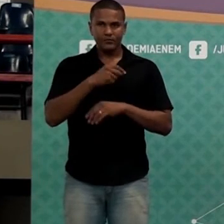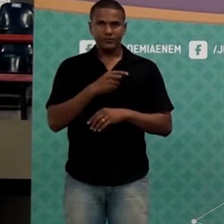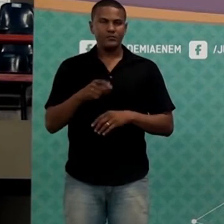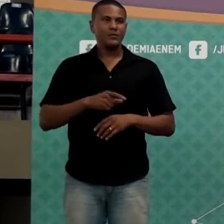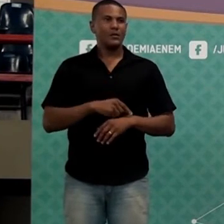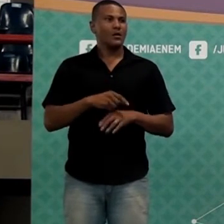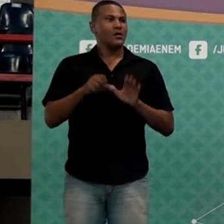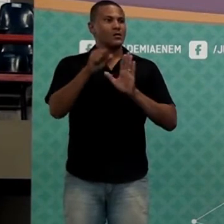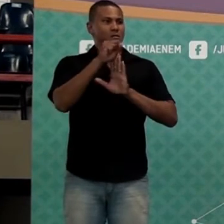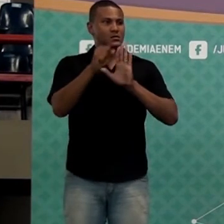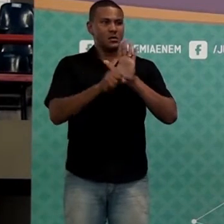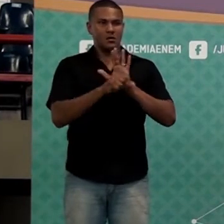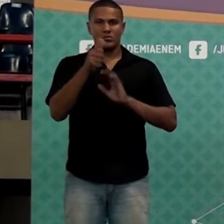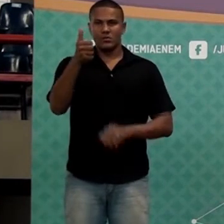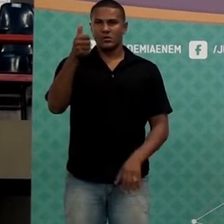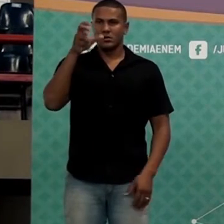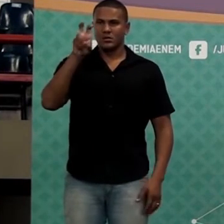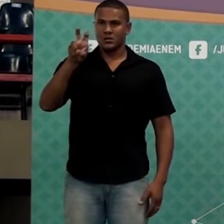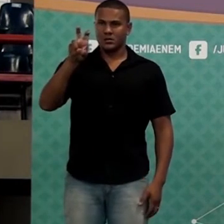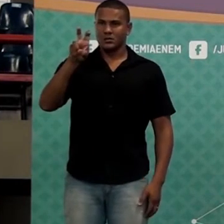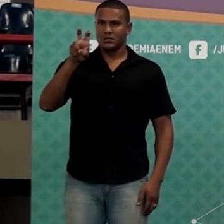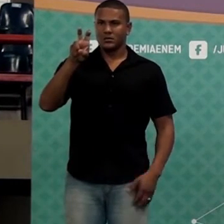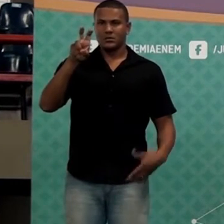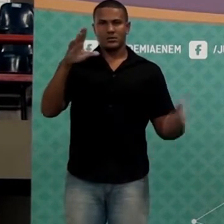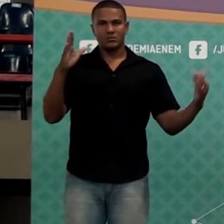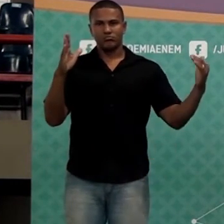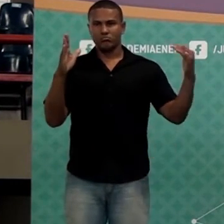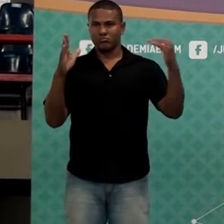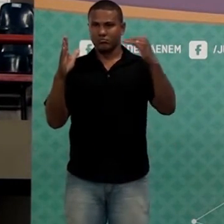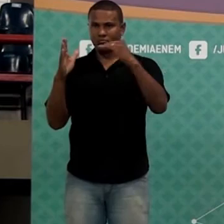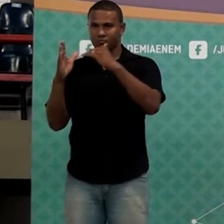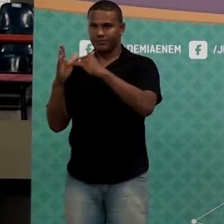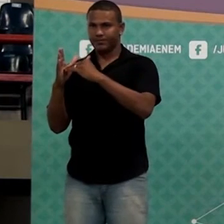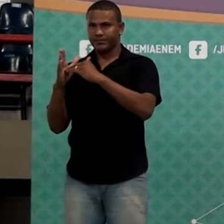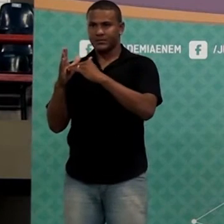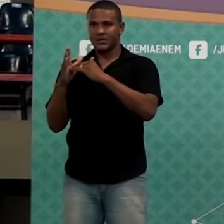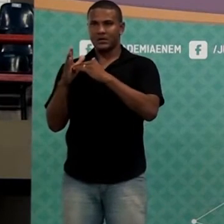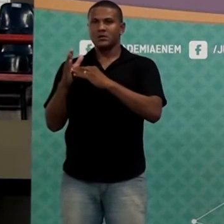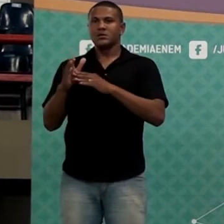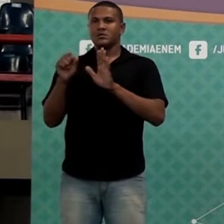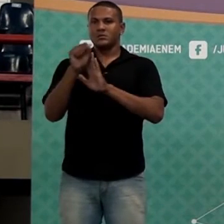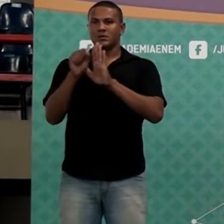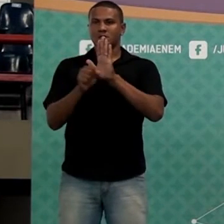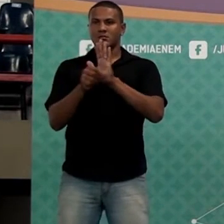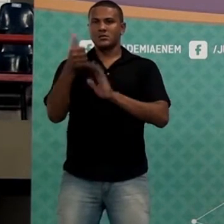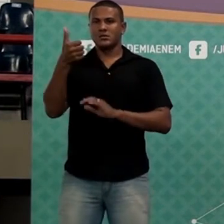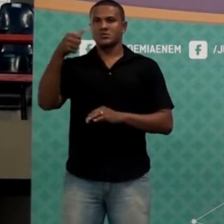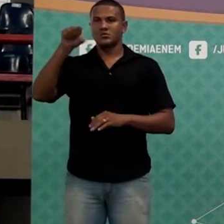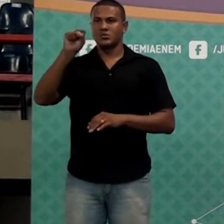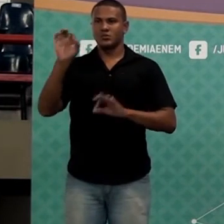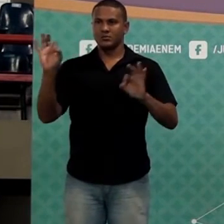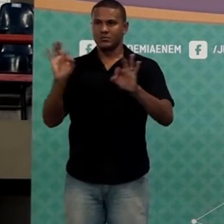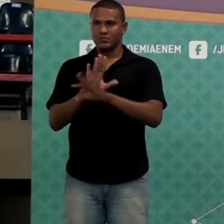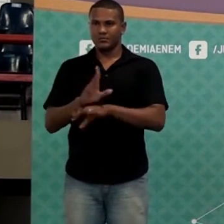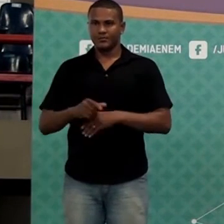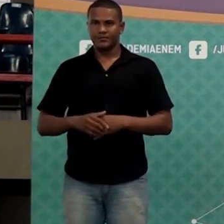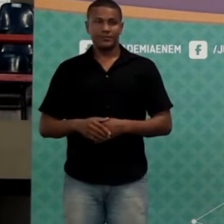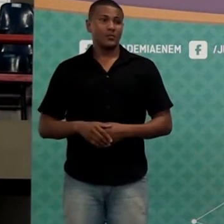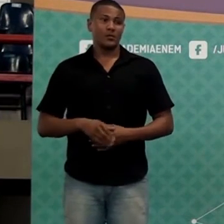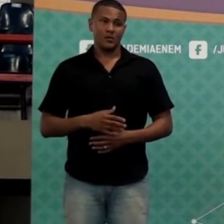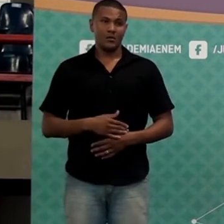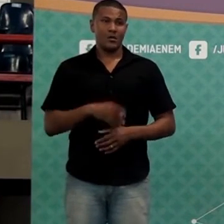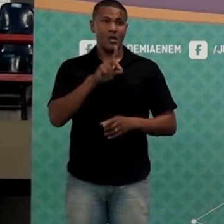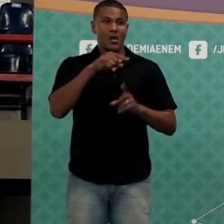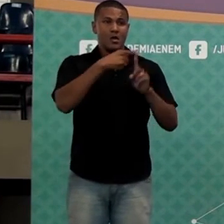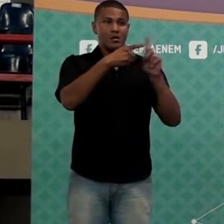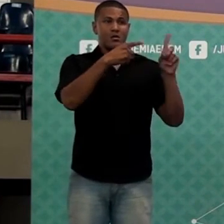século XV até o final do século XVIII, tá? Para ser mais exato, do final da Idade